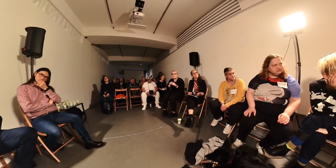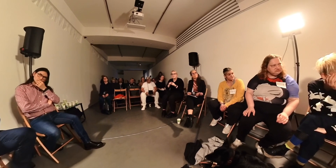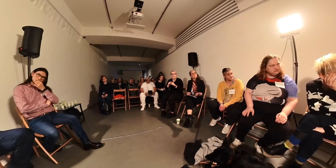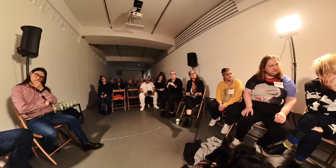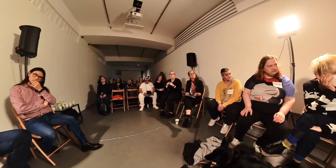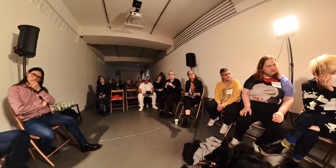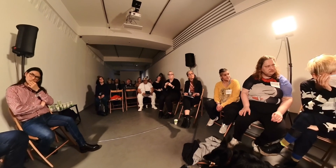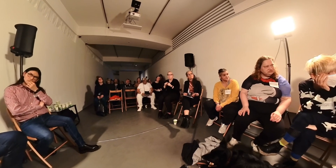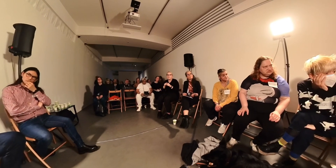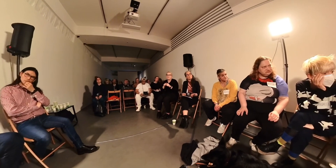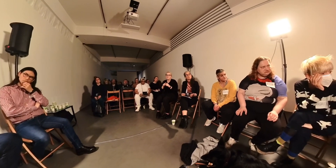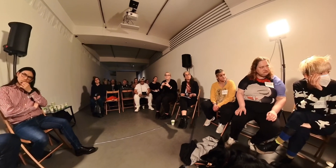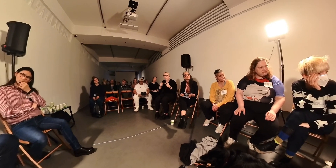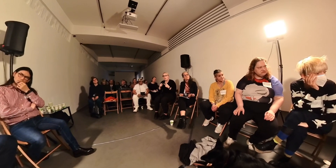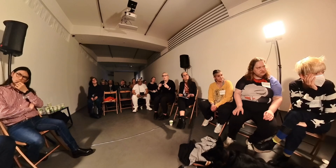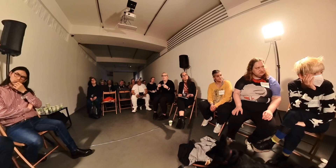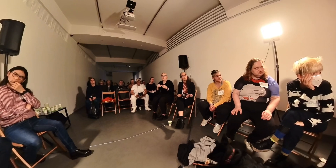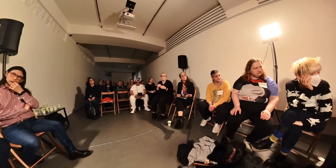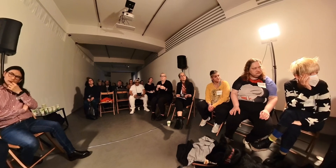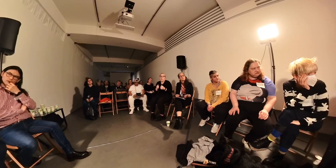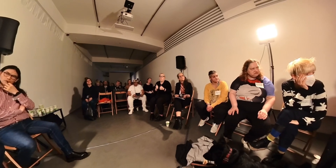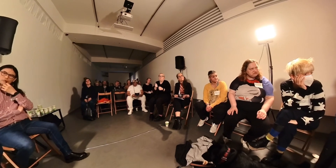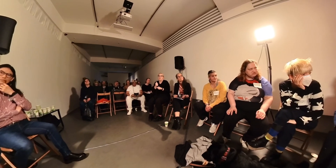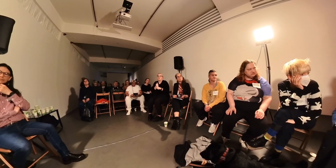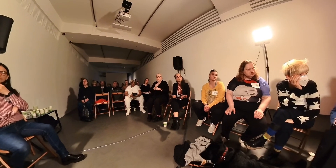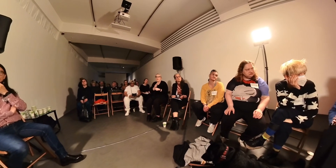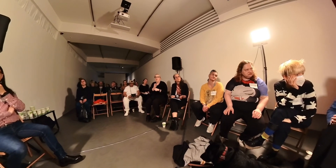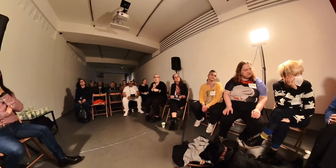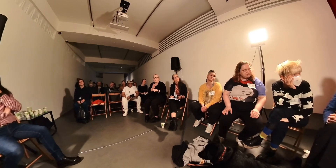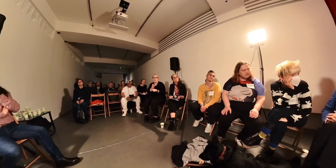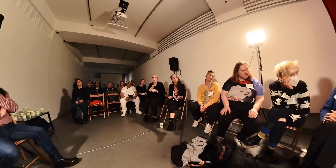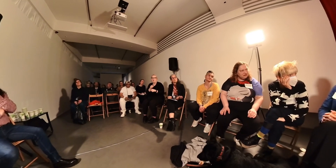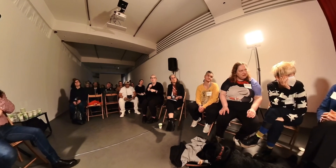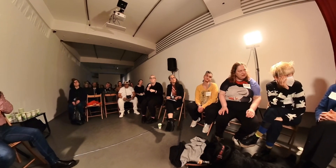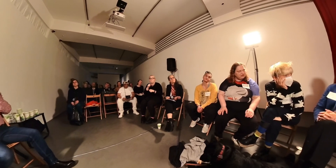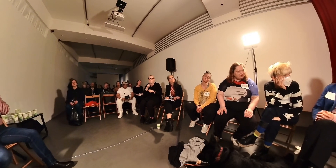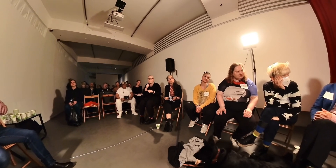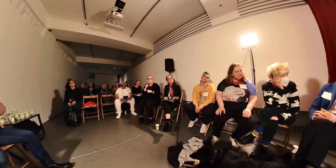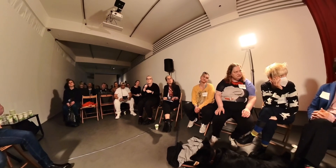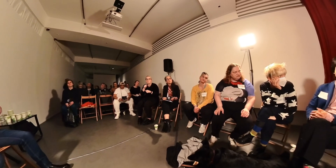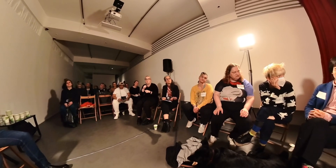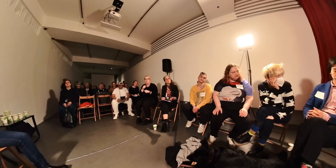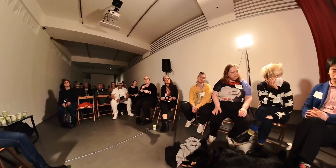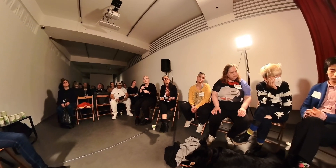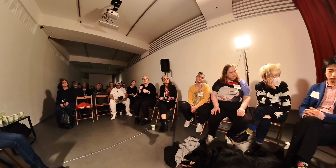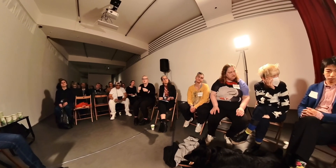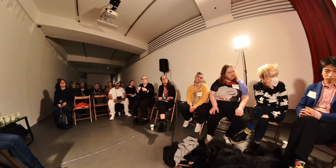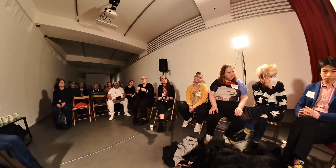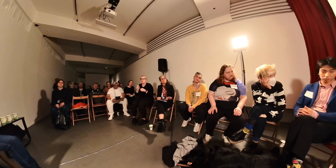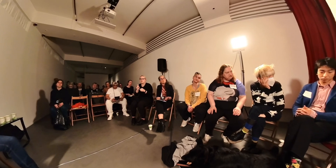taky mocenská, každý máme nějakou svoji mocenskou pozici, a to je, že vlastně jsem se před nějakou dobou stal členem